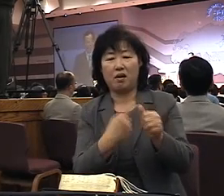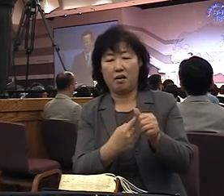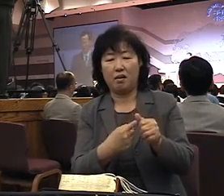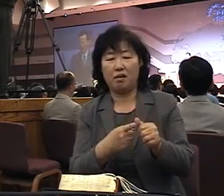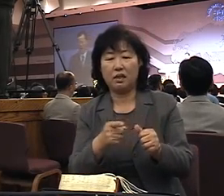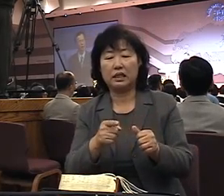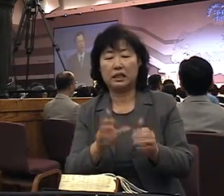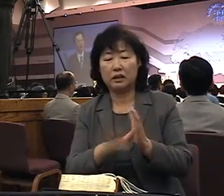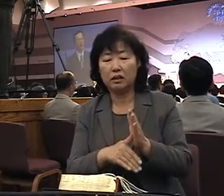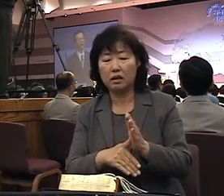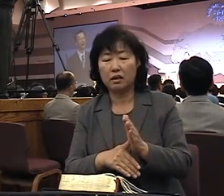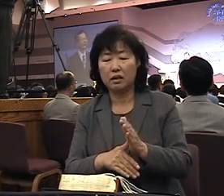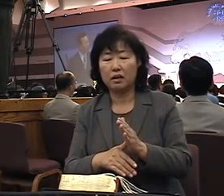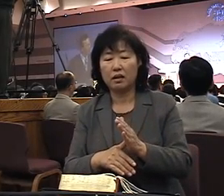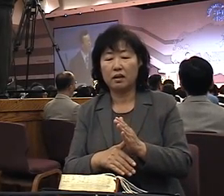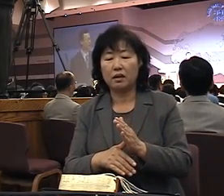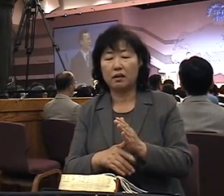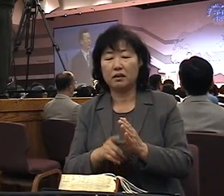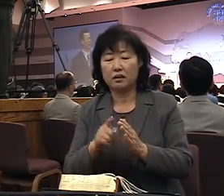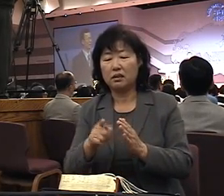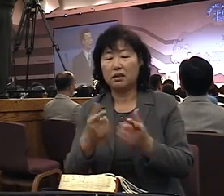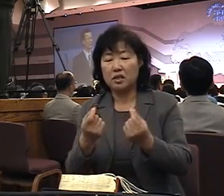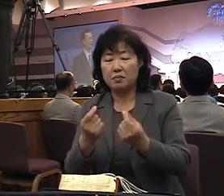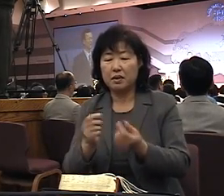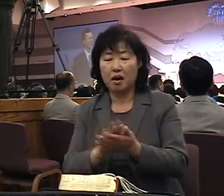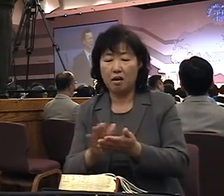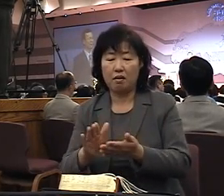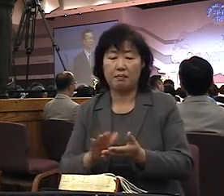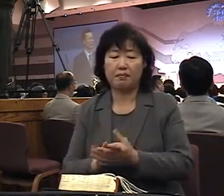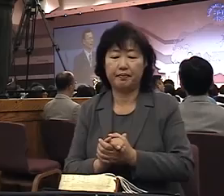그때 말씀을 준비한 그런 것이구나.